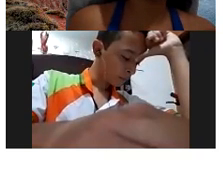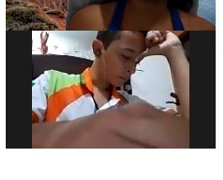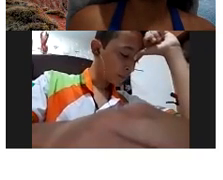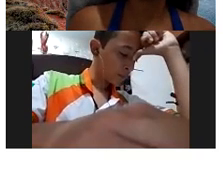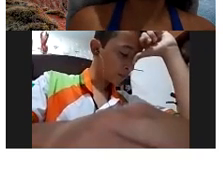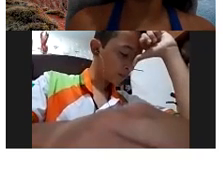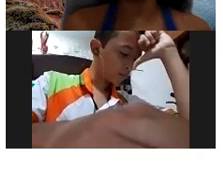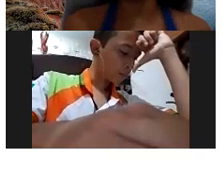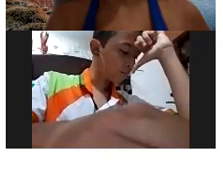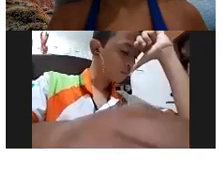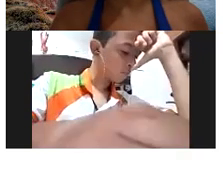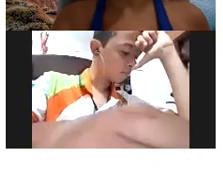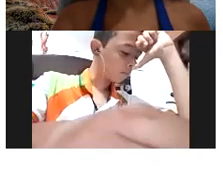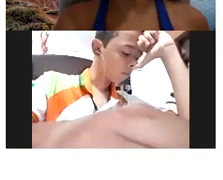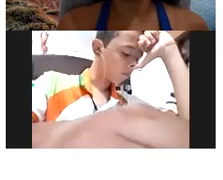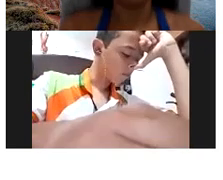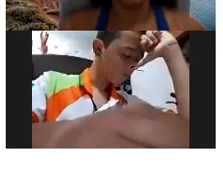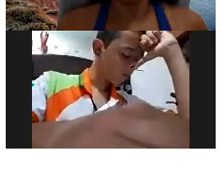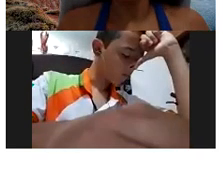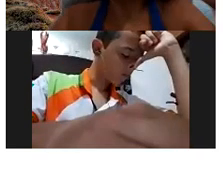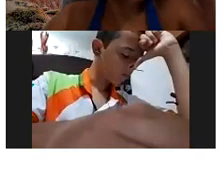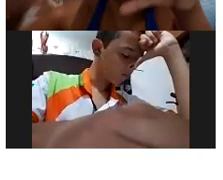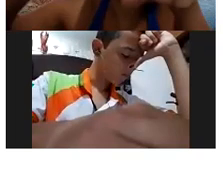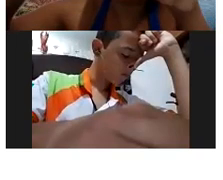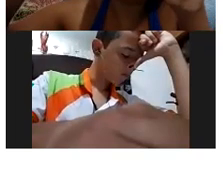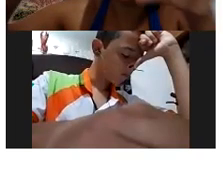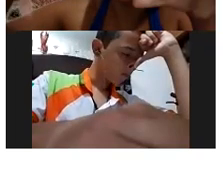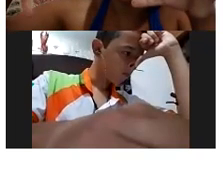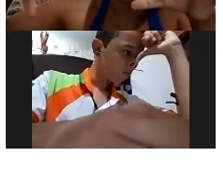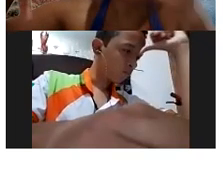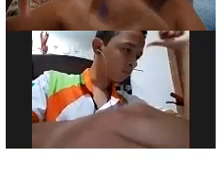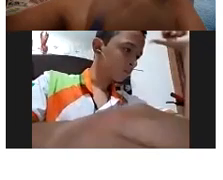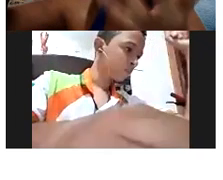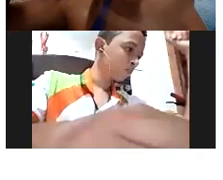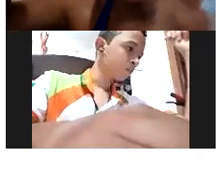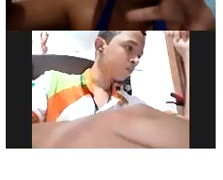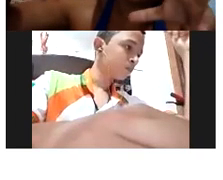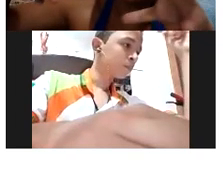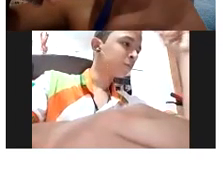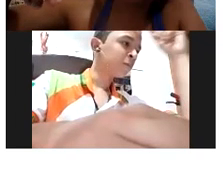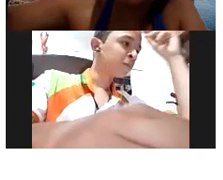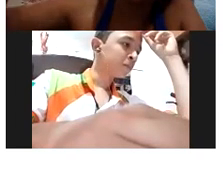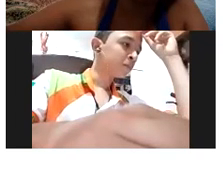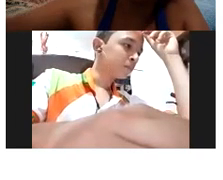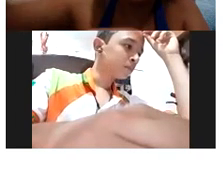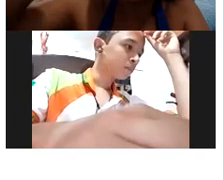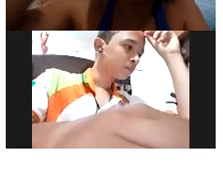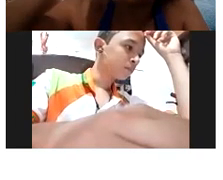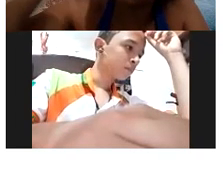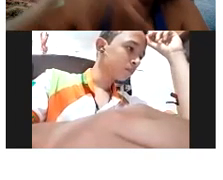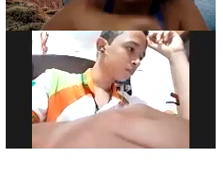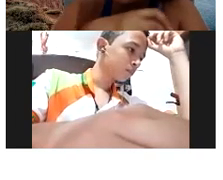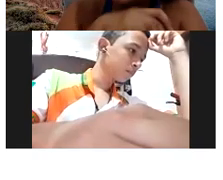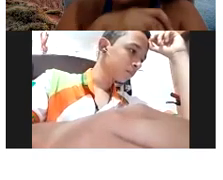Então tinha ferro e duas moléculas de ácido clorídrico quando eu misturei quando eu peguei esse ferro